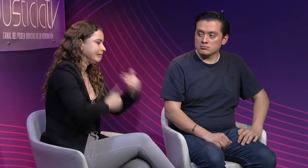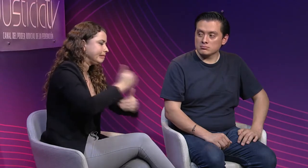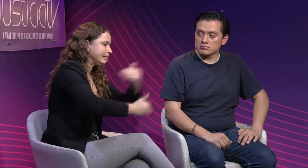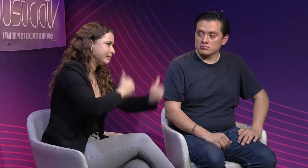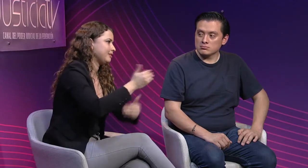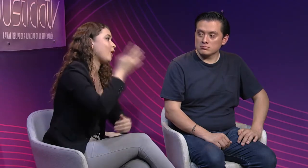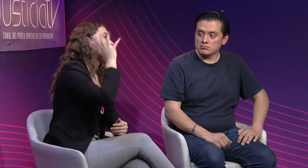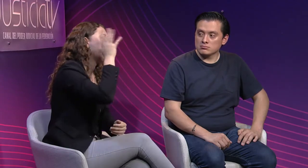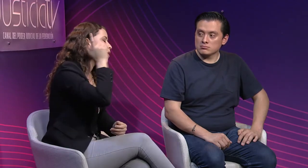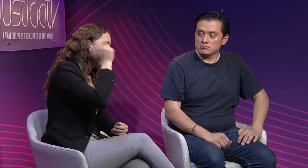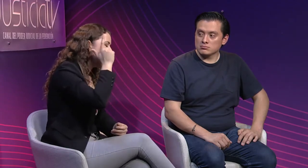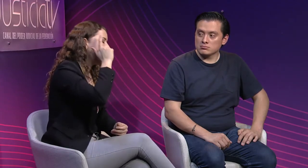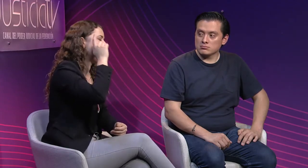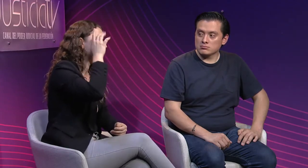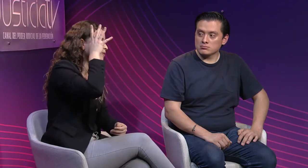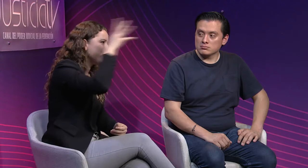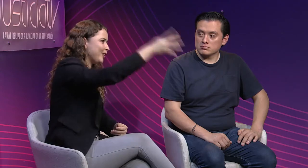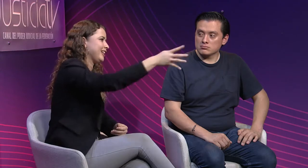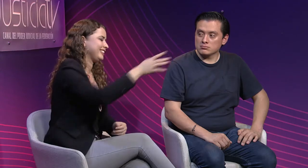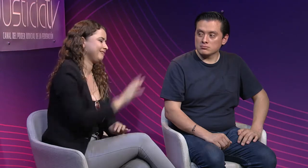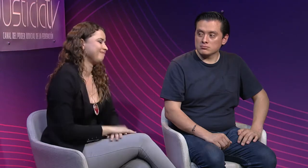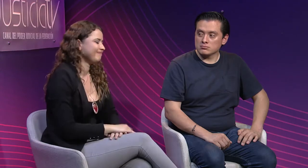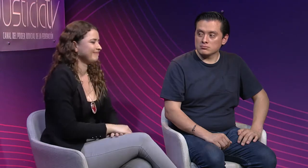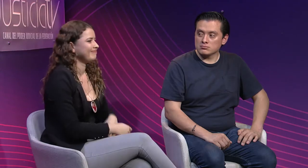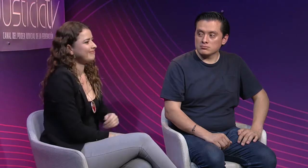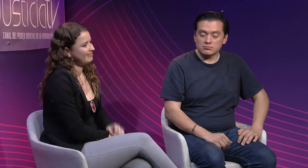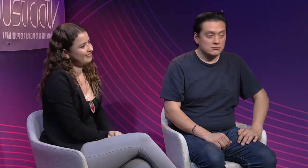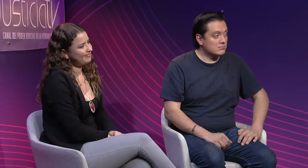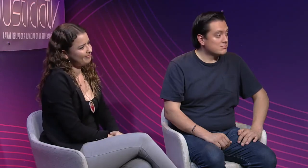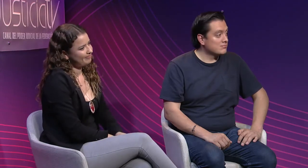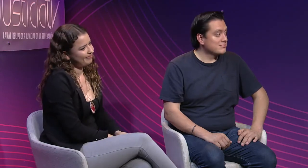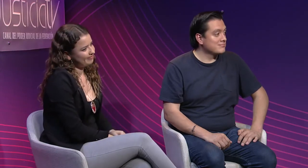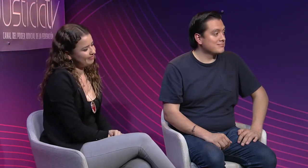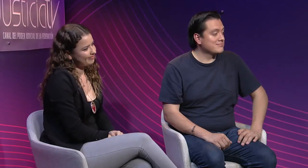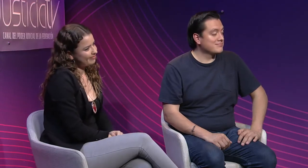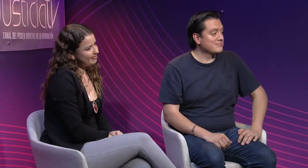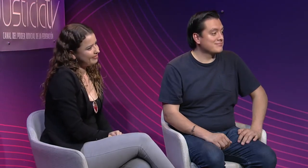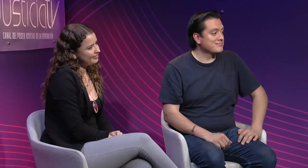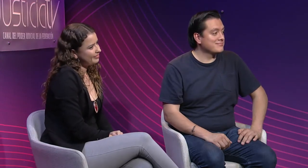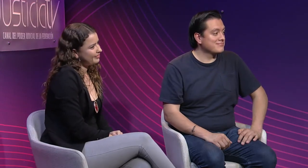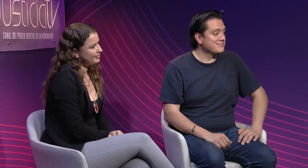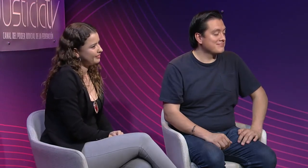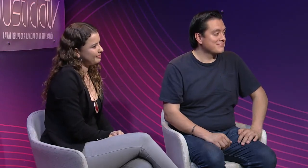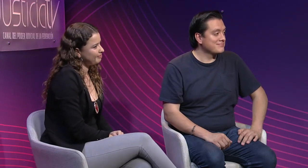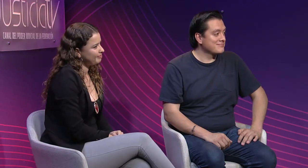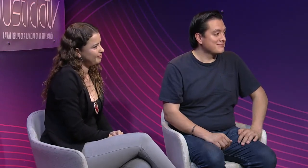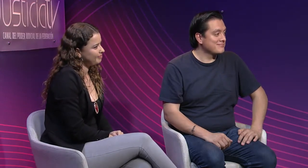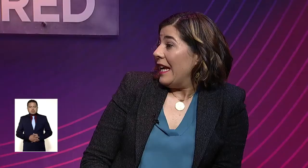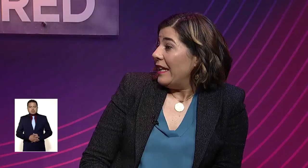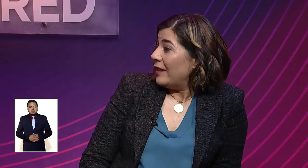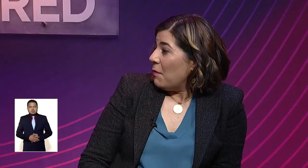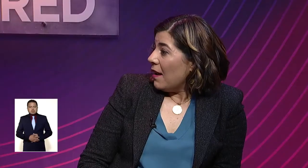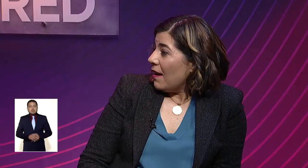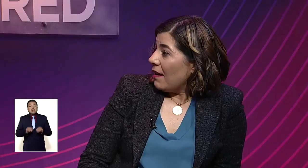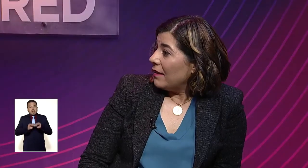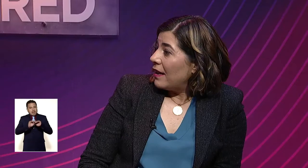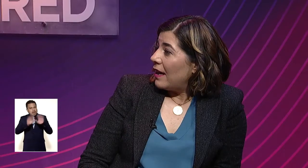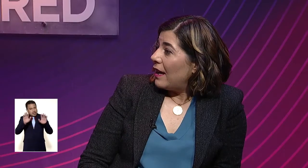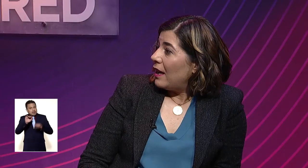llevamos de eso, ya se lleva un año, y la verdad es que yo quisiera que pudiéramos continuar con eso. Claro, el tema de los